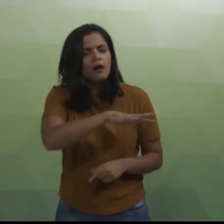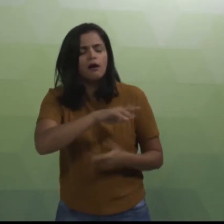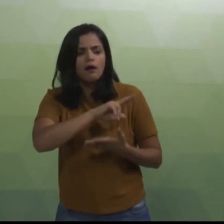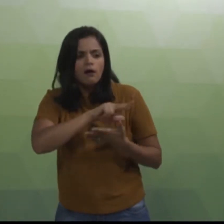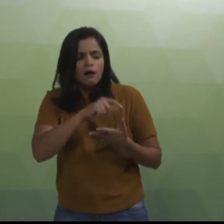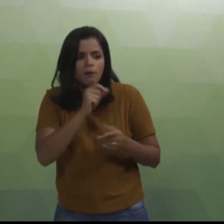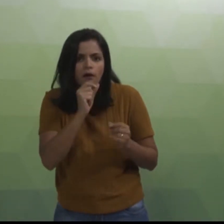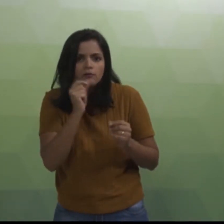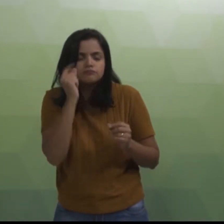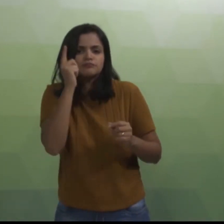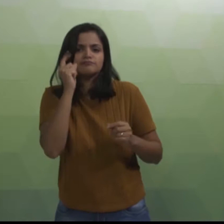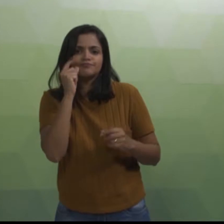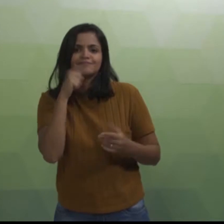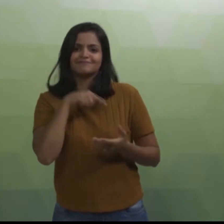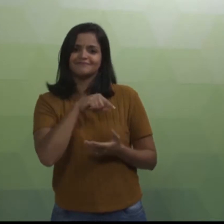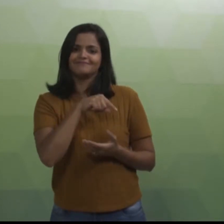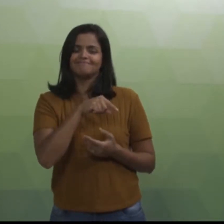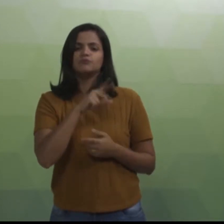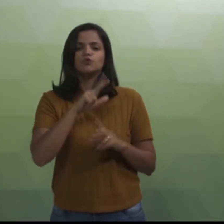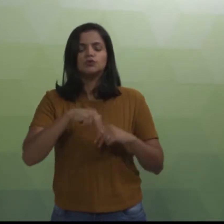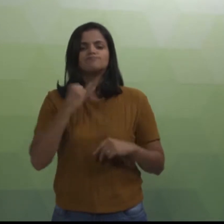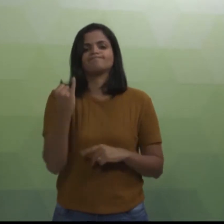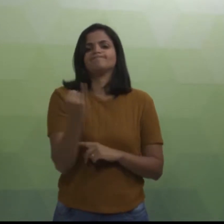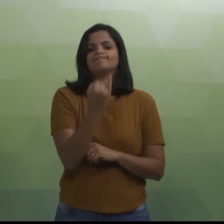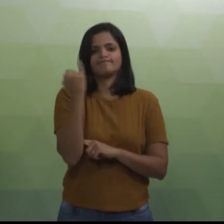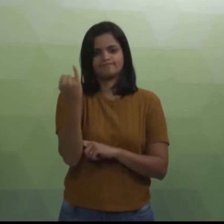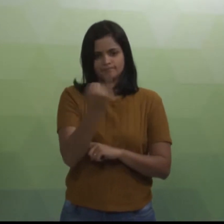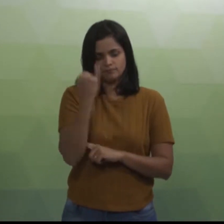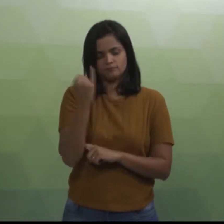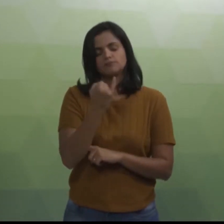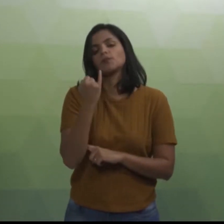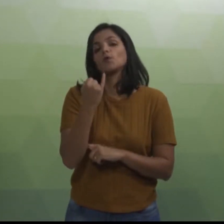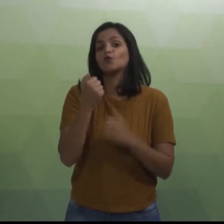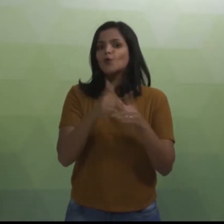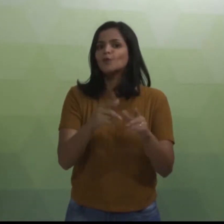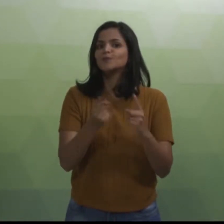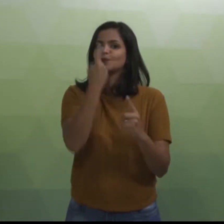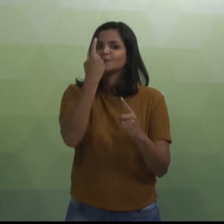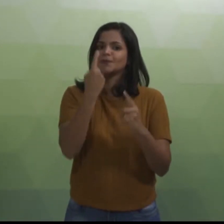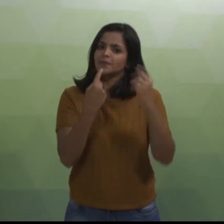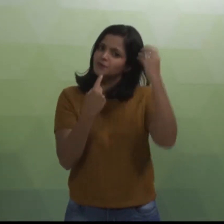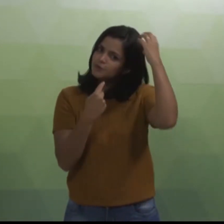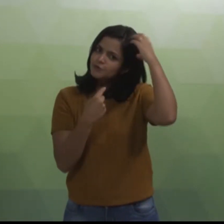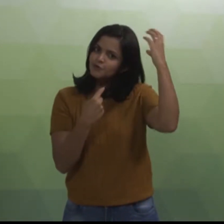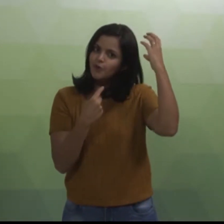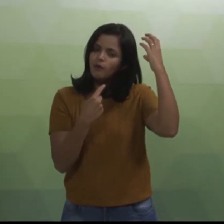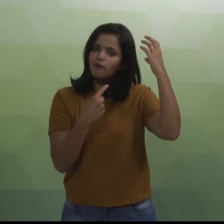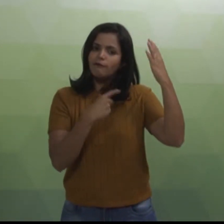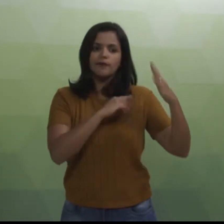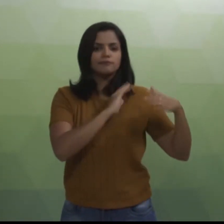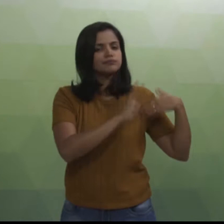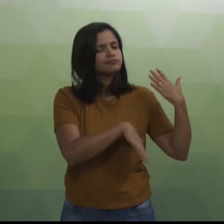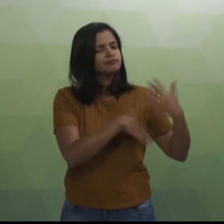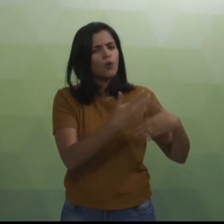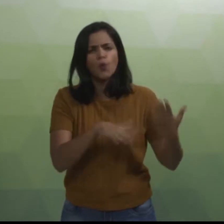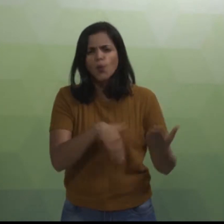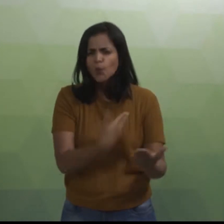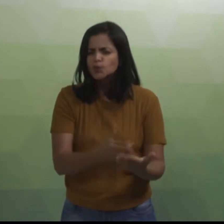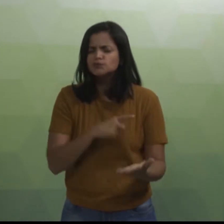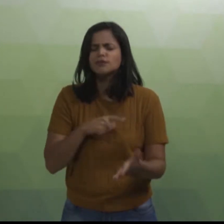língua. E isso é muito importante. pelo autor e pesquisador William Stockley. E